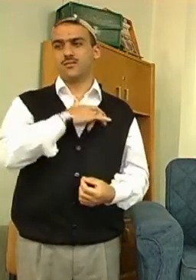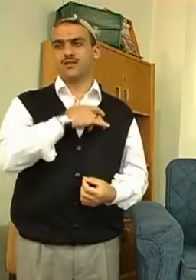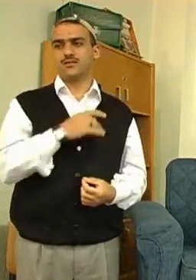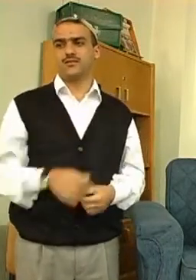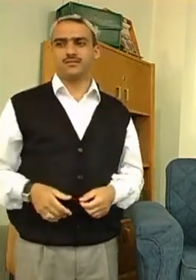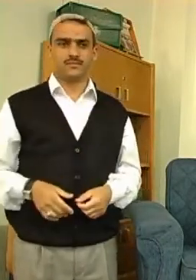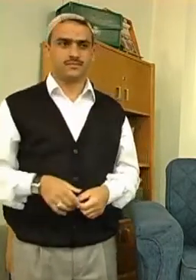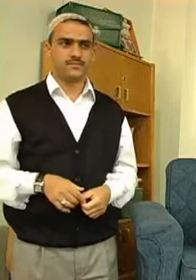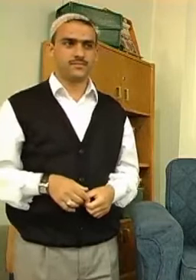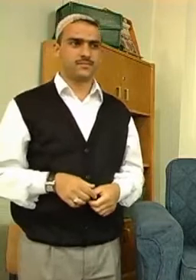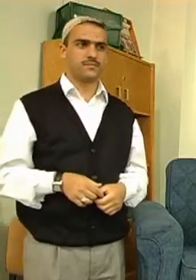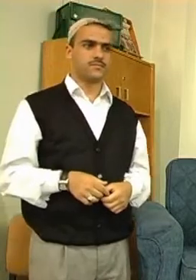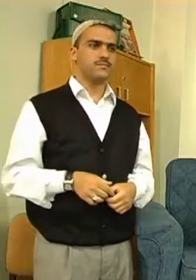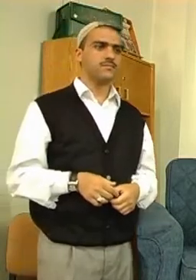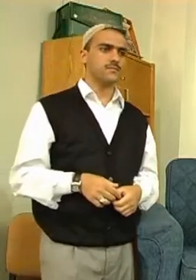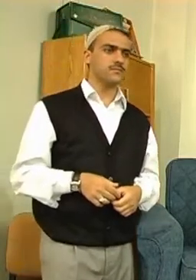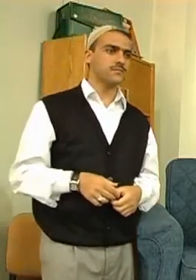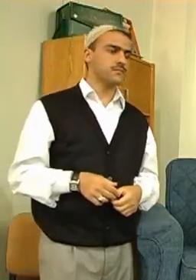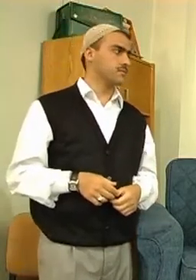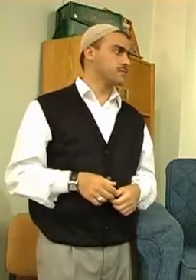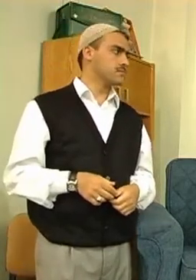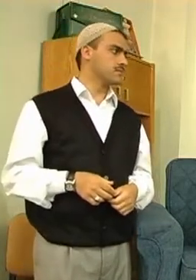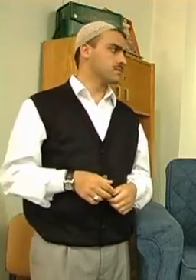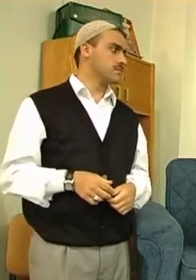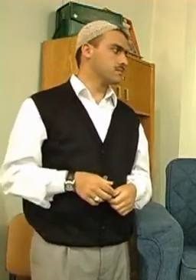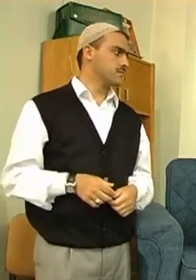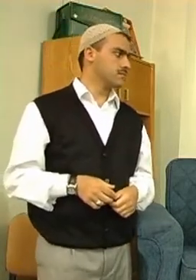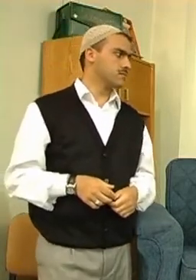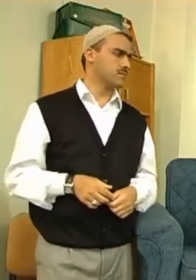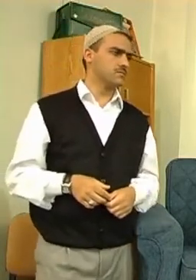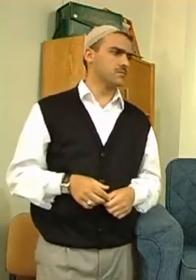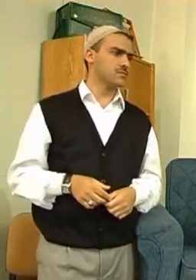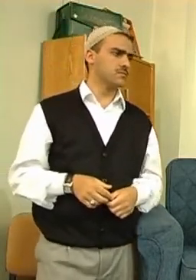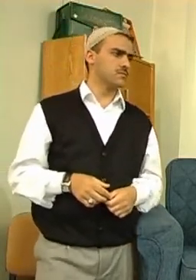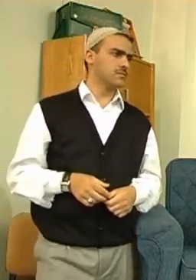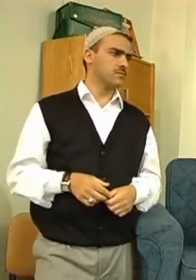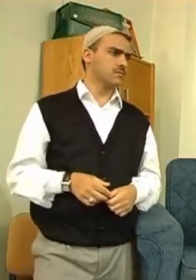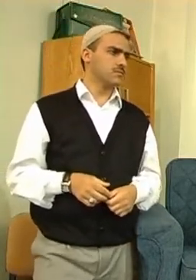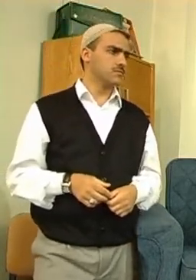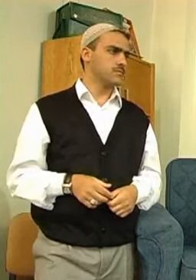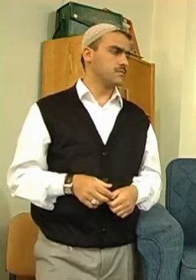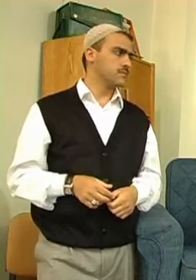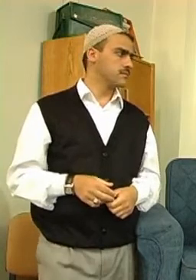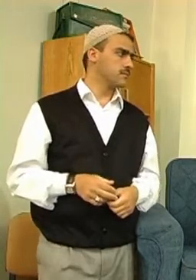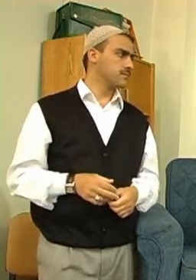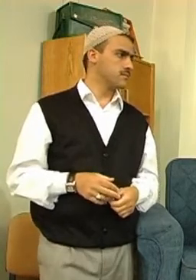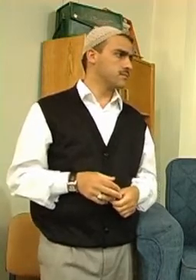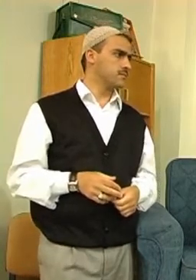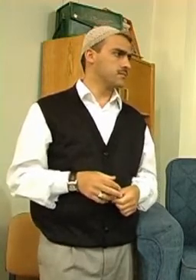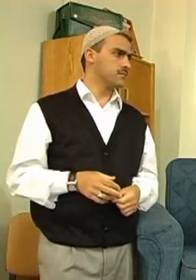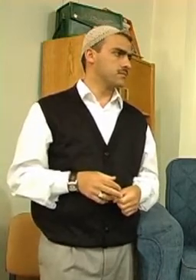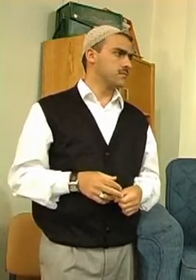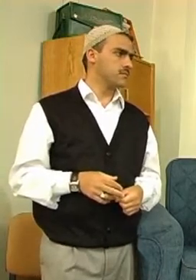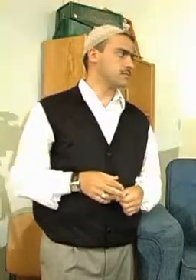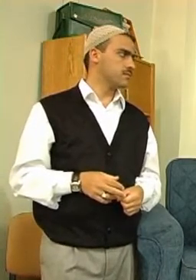nurlarını insan basar. Her esma için bunu çoğaltabiliriz. İnsan çok cihetle Allah'a kendini nispet eder. Ama